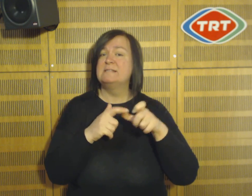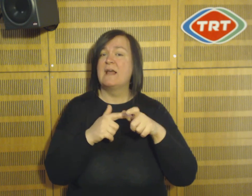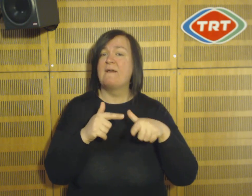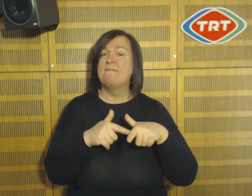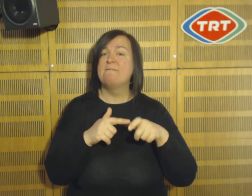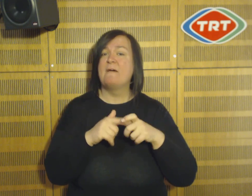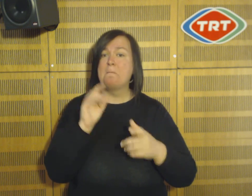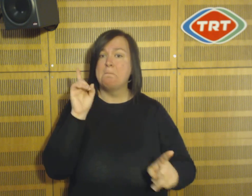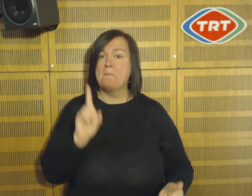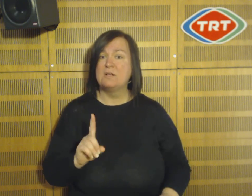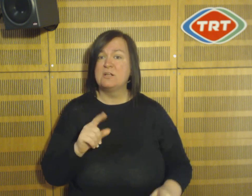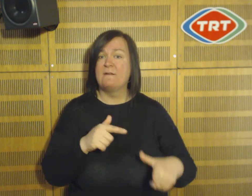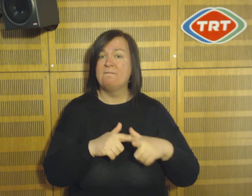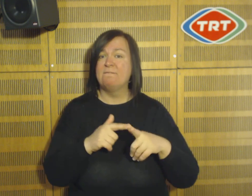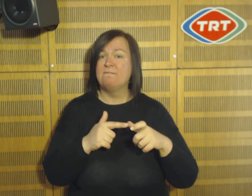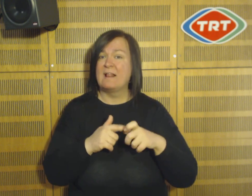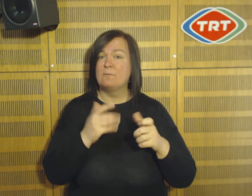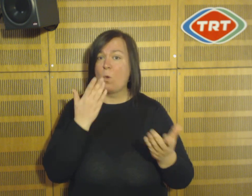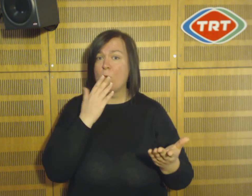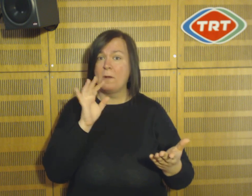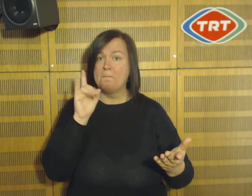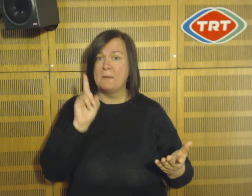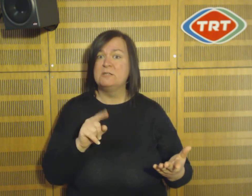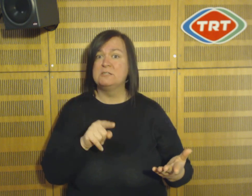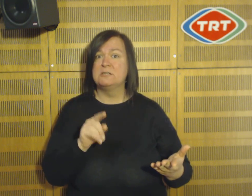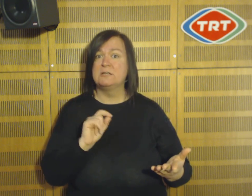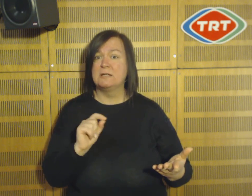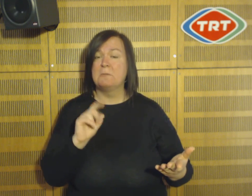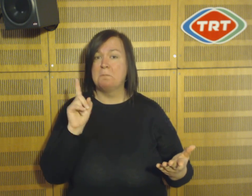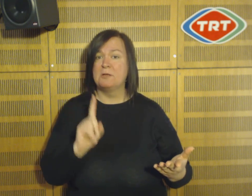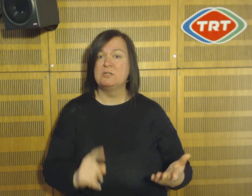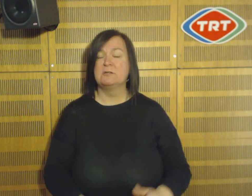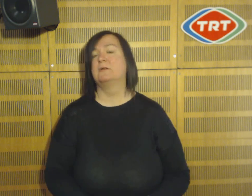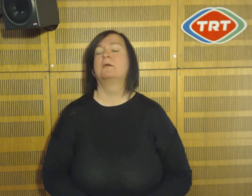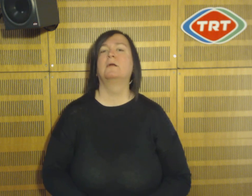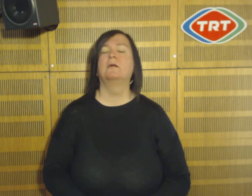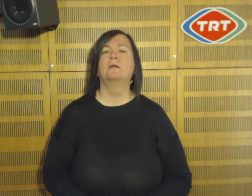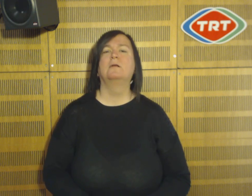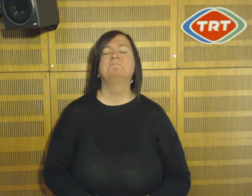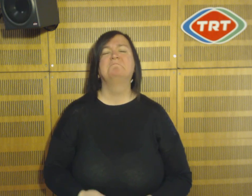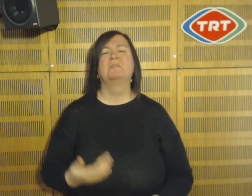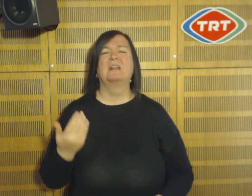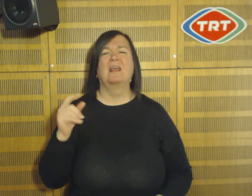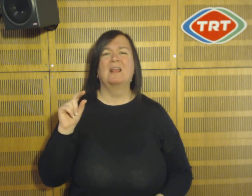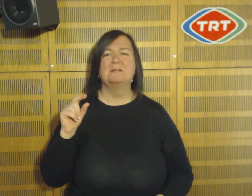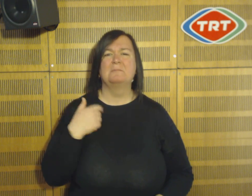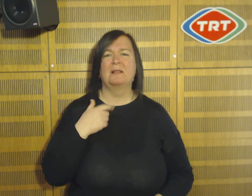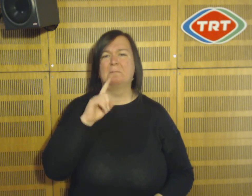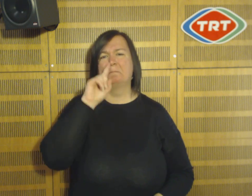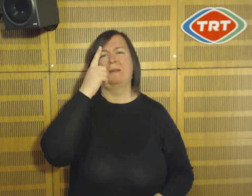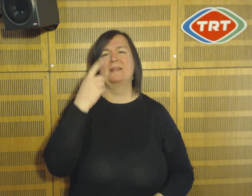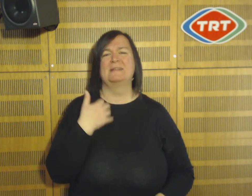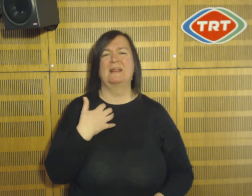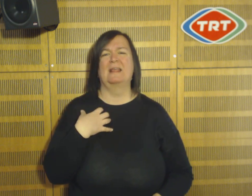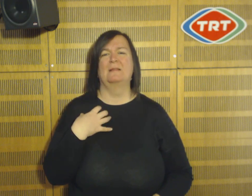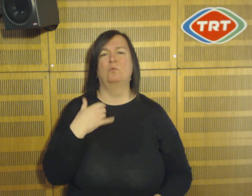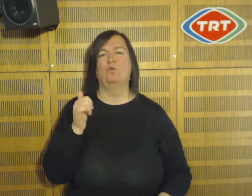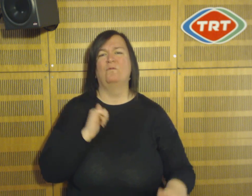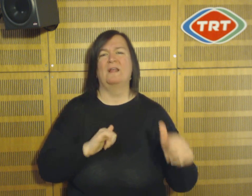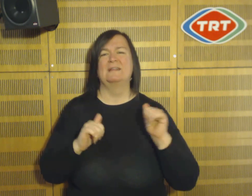E felsefe okumaya başladınız ve yazmaya başladınız Eee yani en azından bireysel olarak bir Eee üniversite eğitimi şeklinde